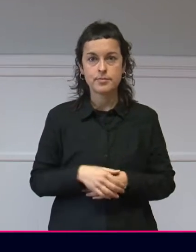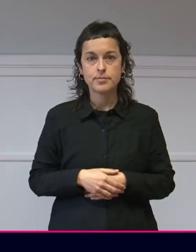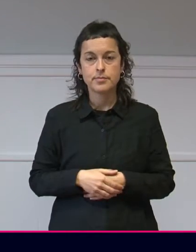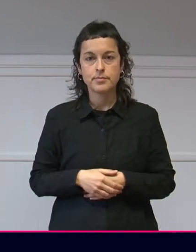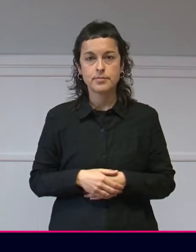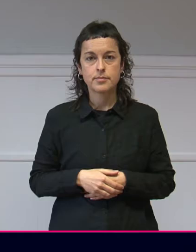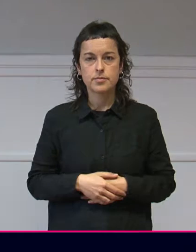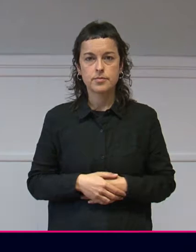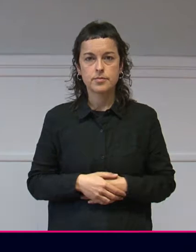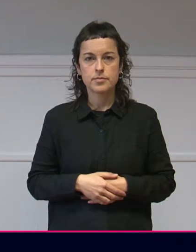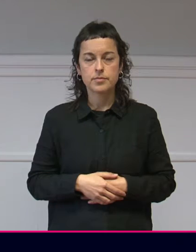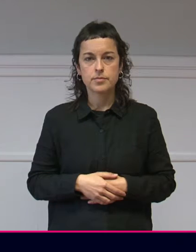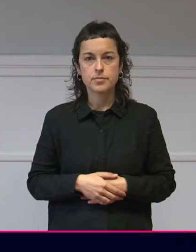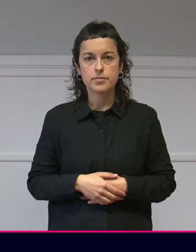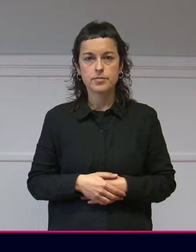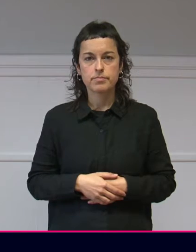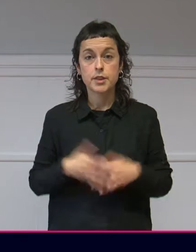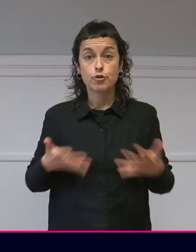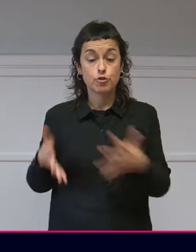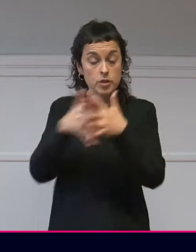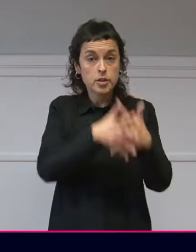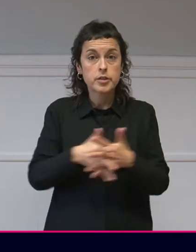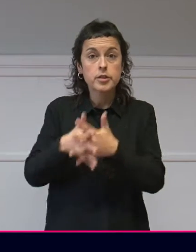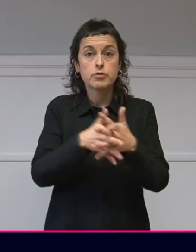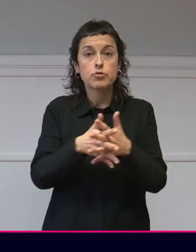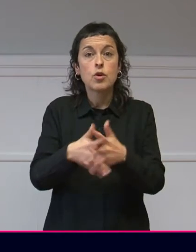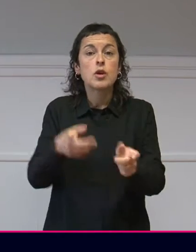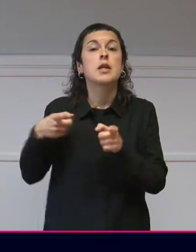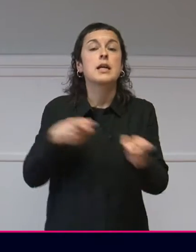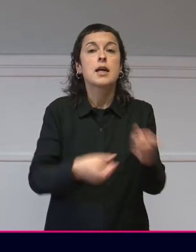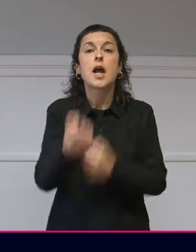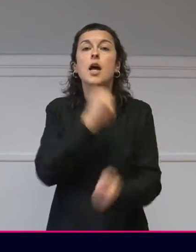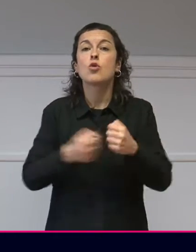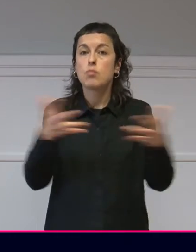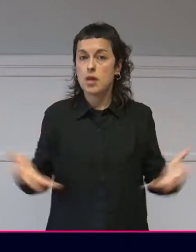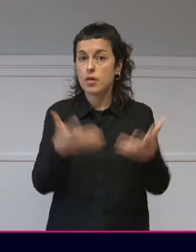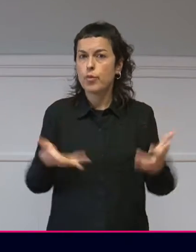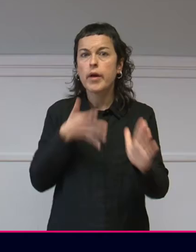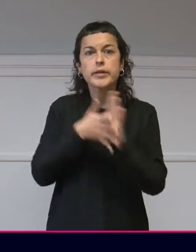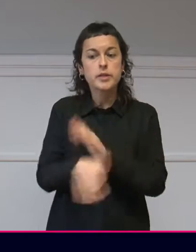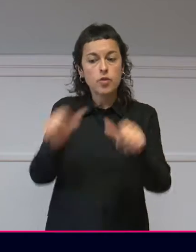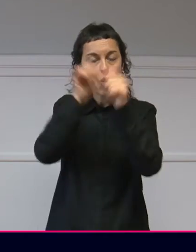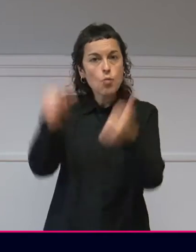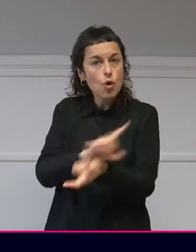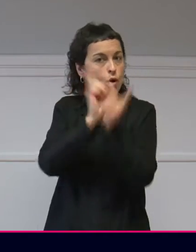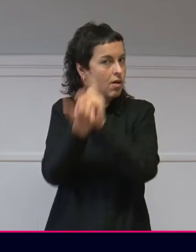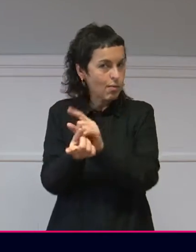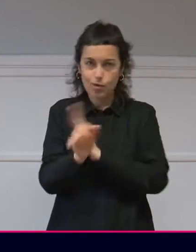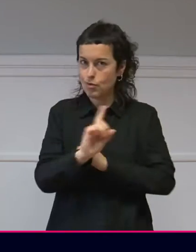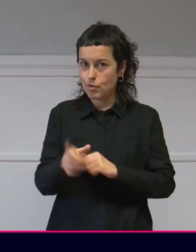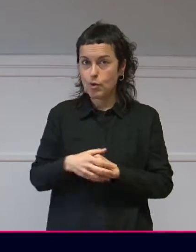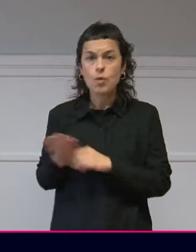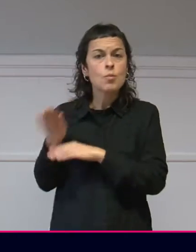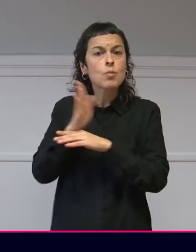Batuek sustatutako ekonomia gerrak ez dakar eredu aldaketarik. Proposamen protekzionistek oihartzun handia izan dute komunikabideetan,